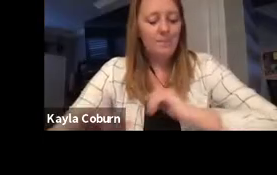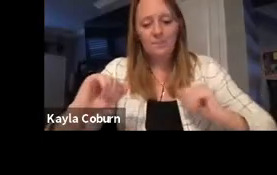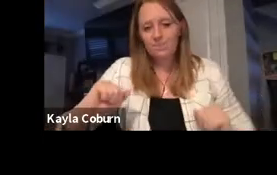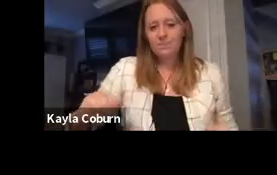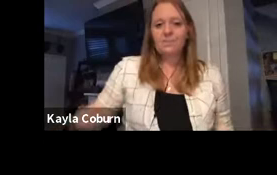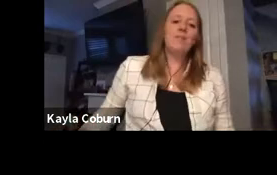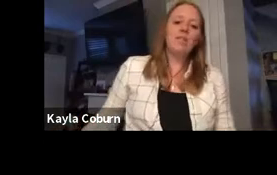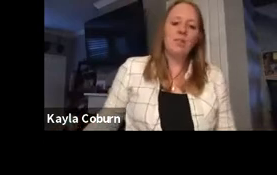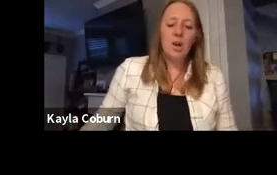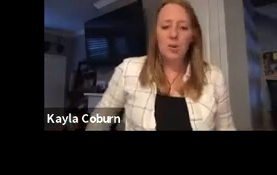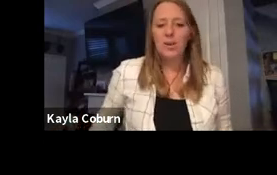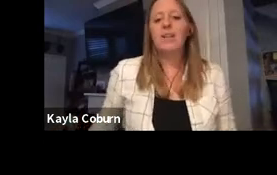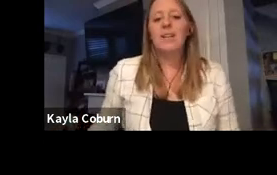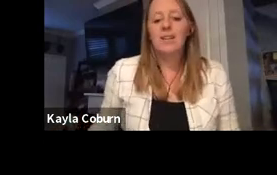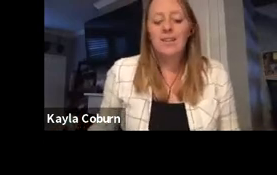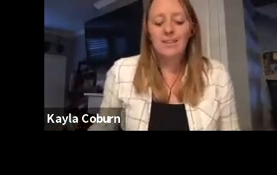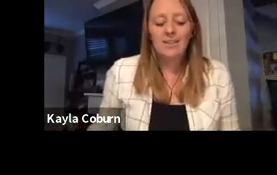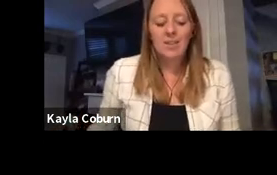Okay. So,